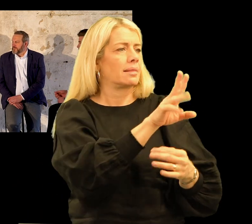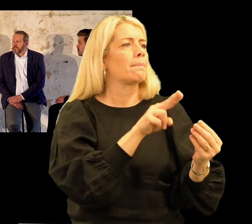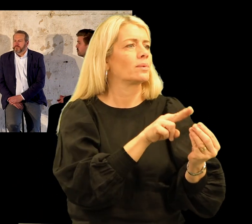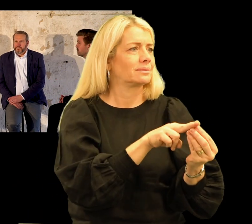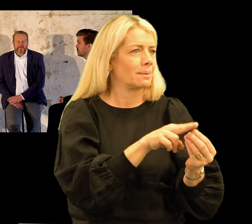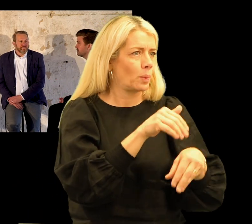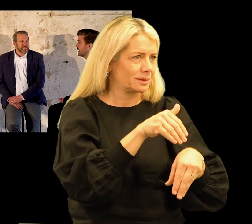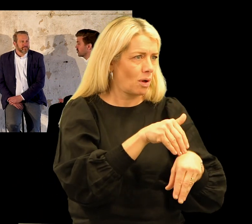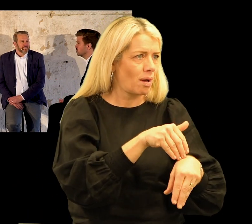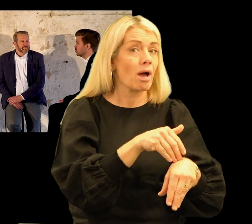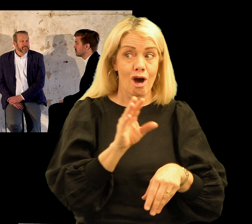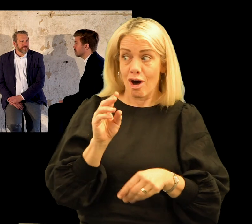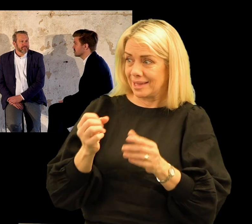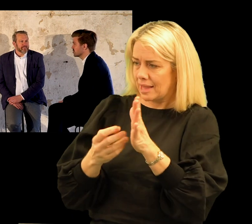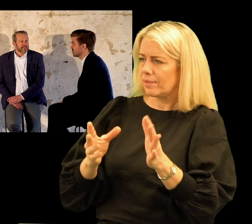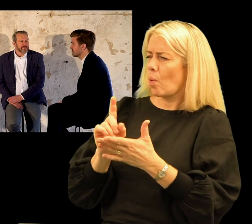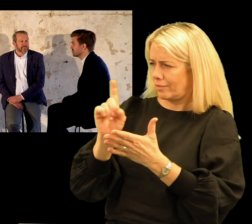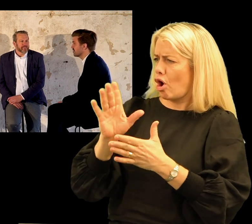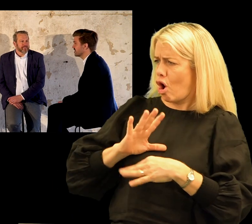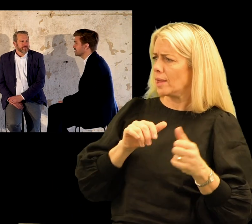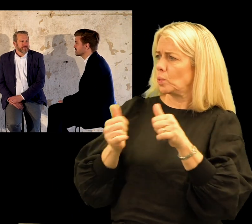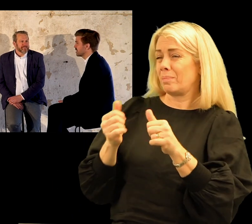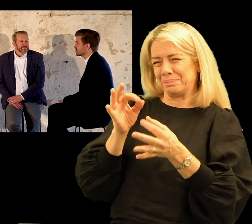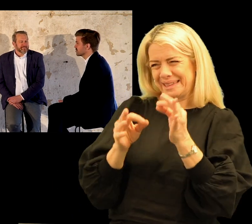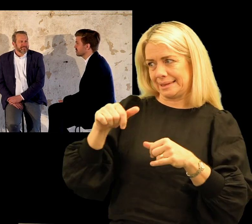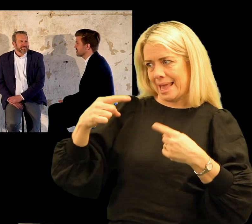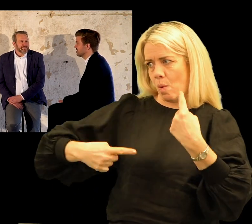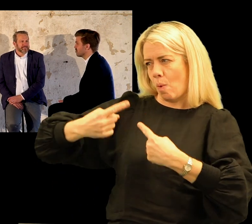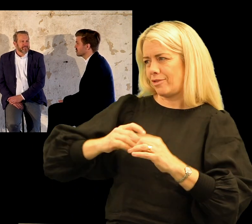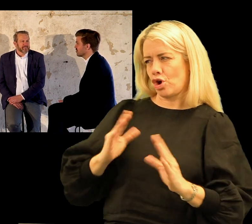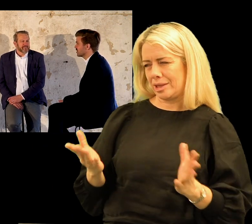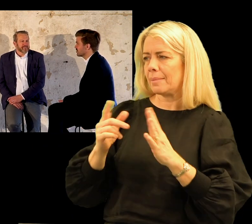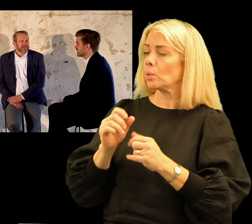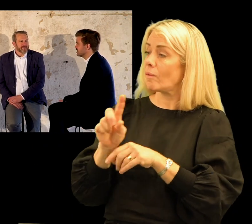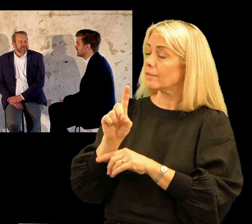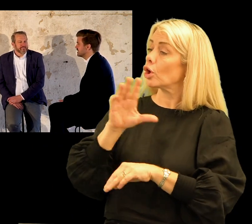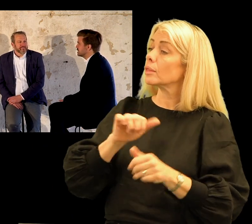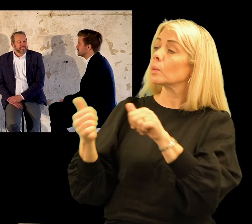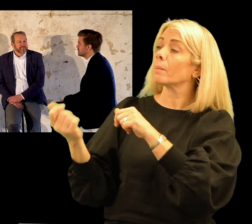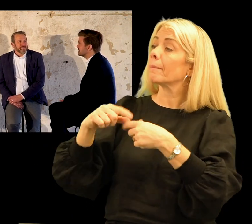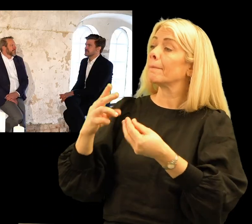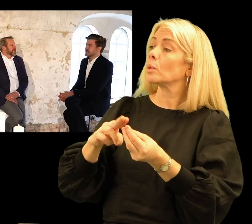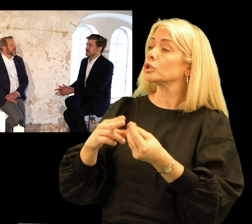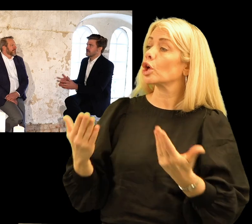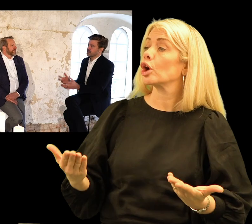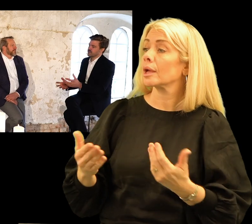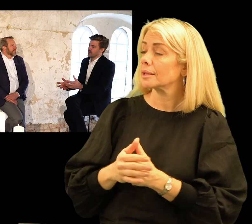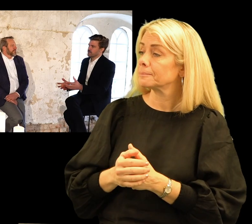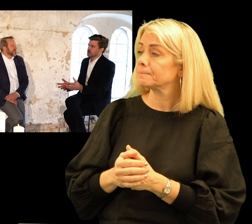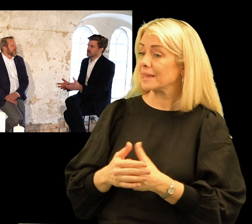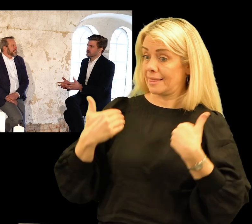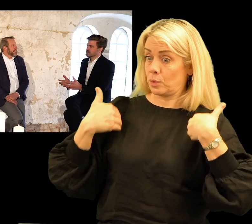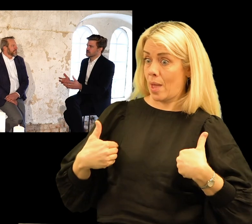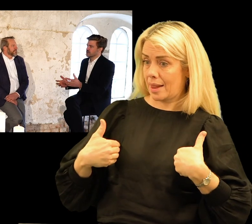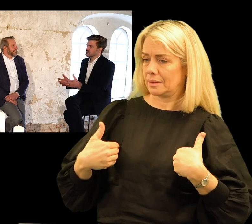ju en av anledningarna att vi ibland har dop på påskdagen. Nu har vi inte det just den här påskdagen, men ofta har vi ändå det. Men det är ju det